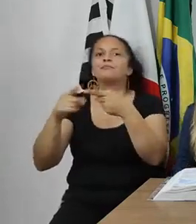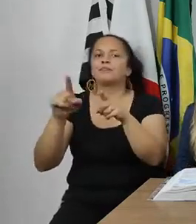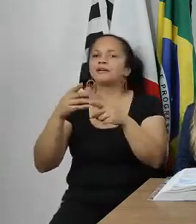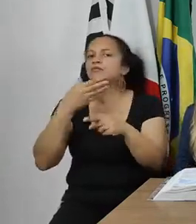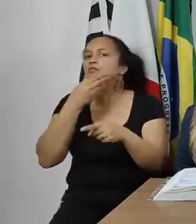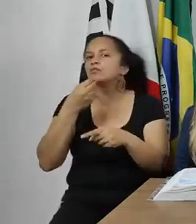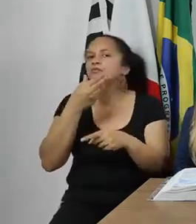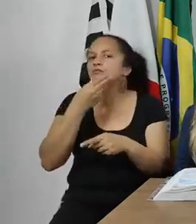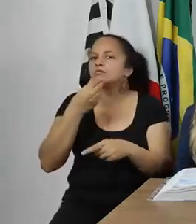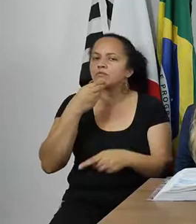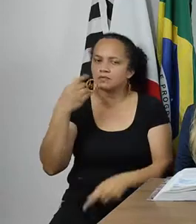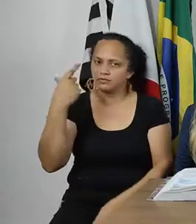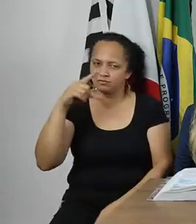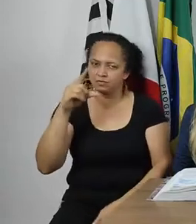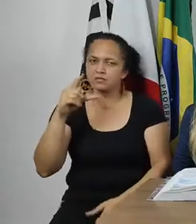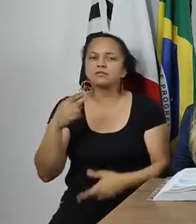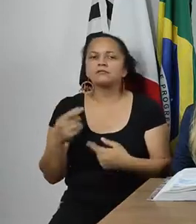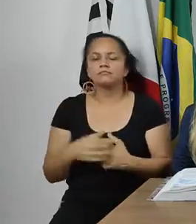da Síria,